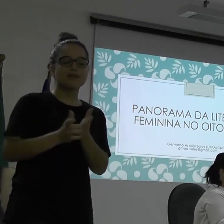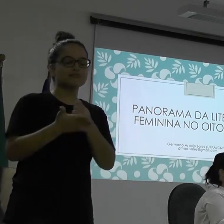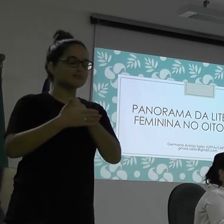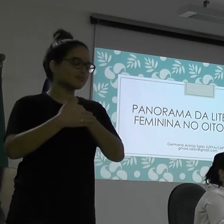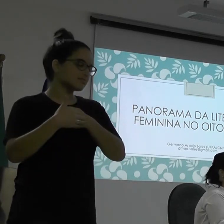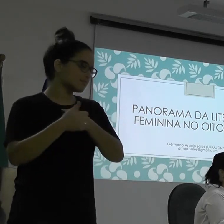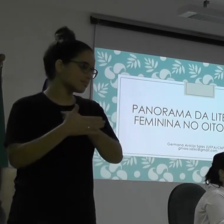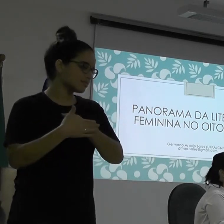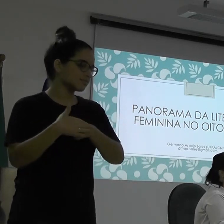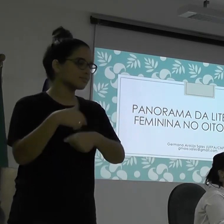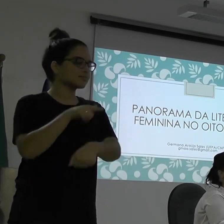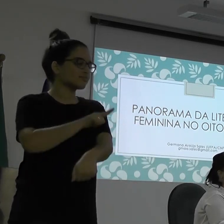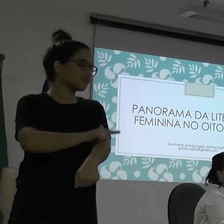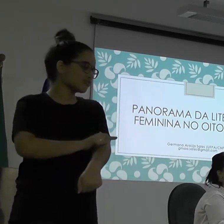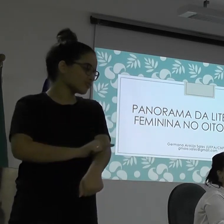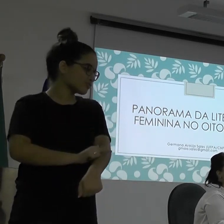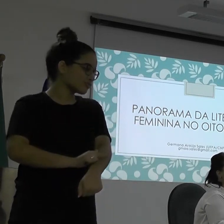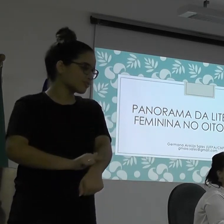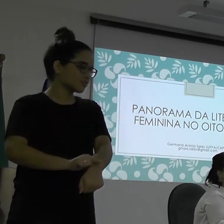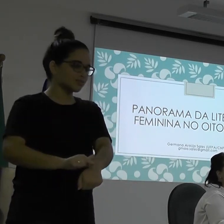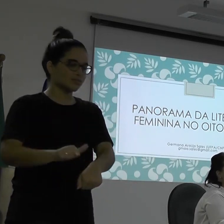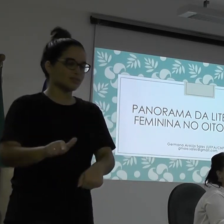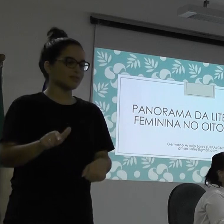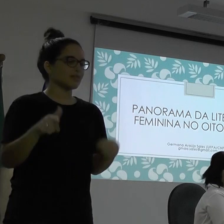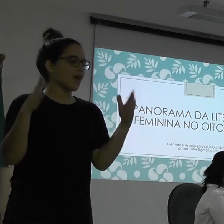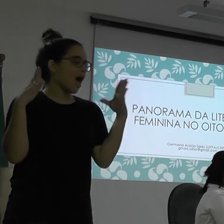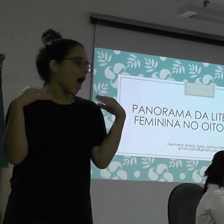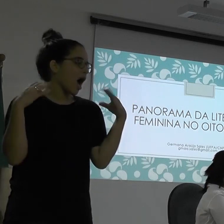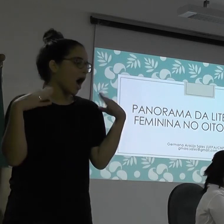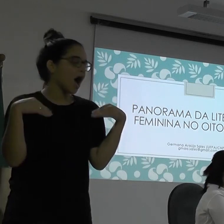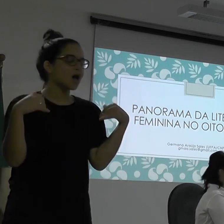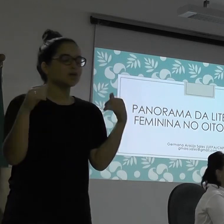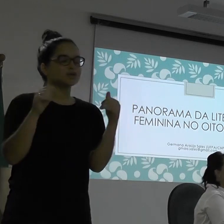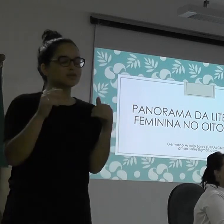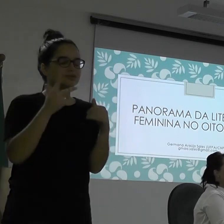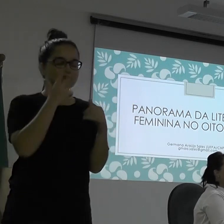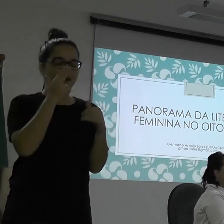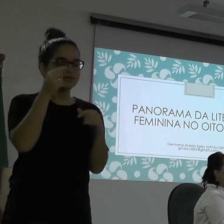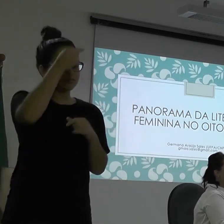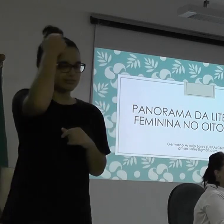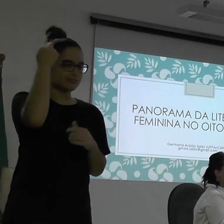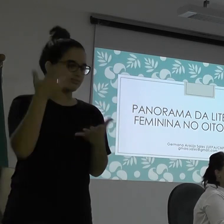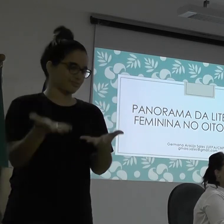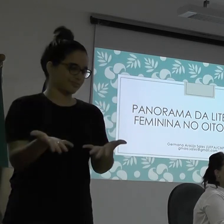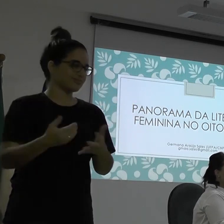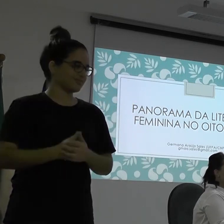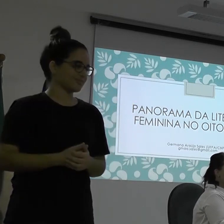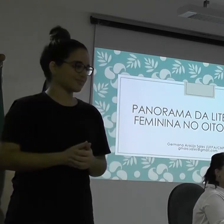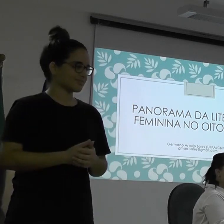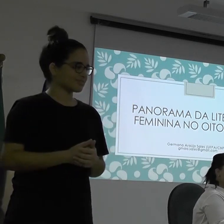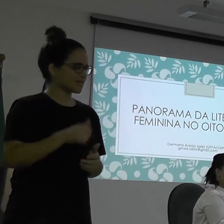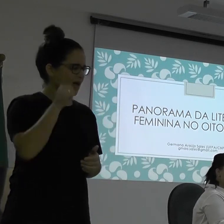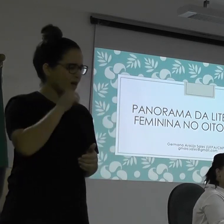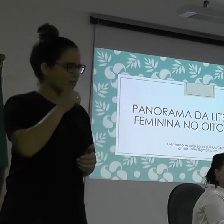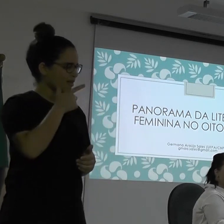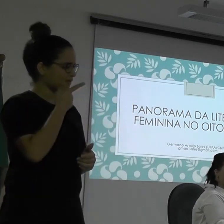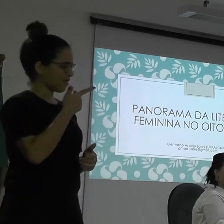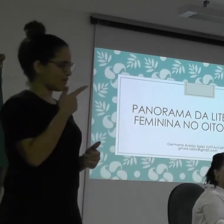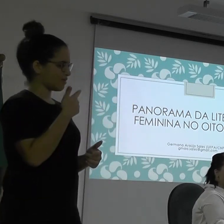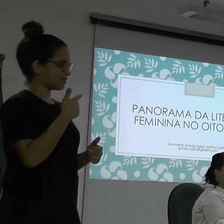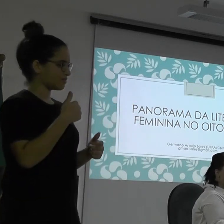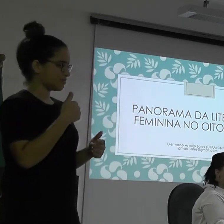mimosas, não matem o anjo do lar, como diria Virginia Woolf, né? Que ela era desenhista, ela dizia, toda vez que